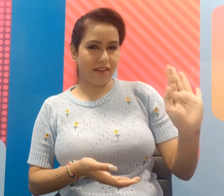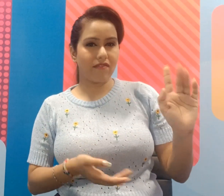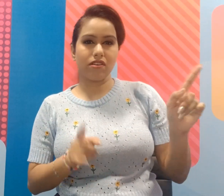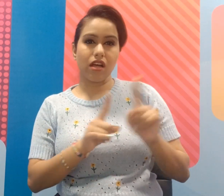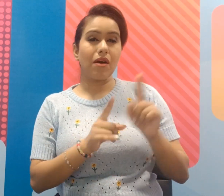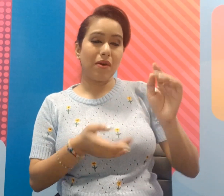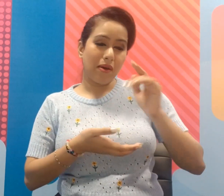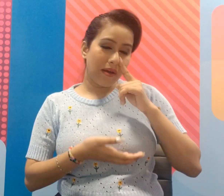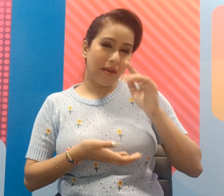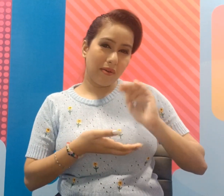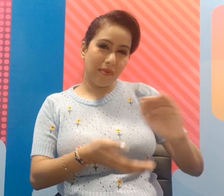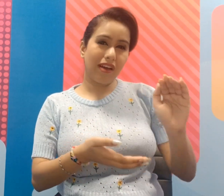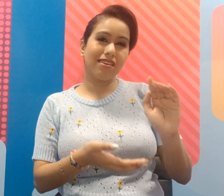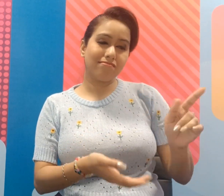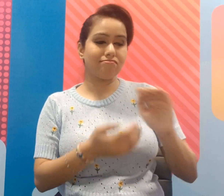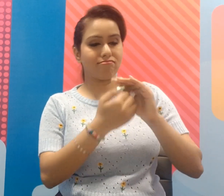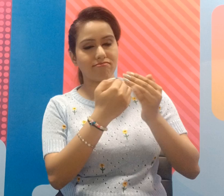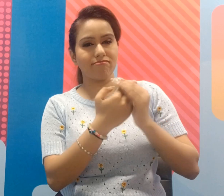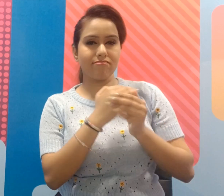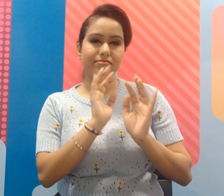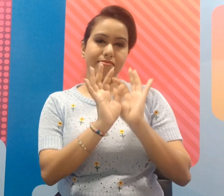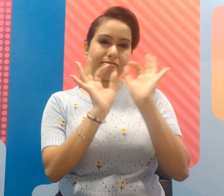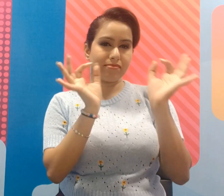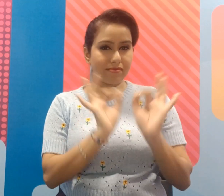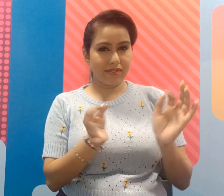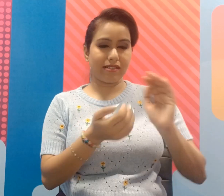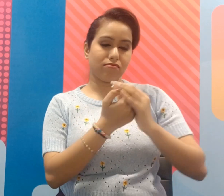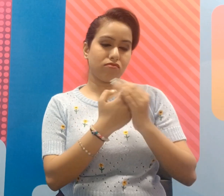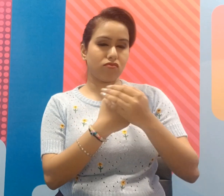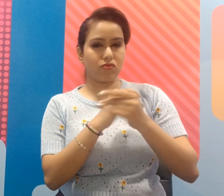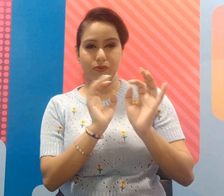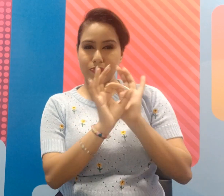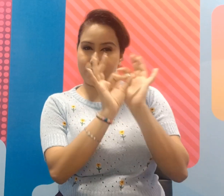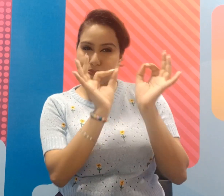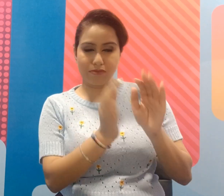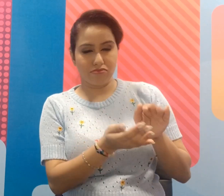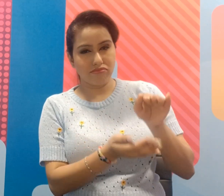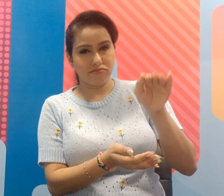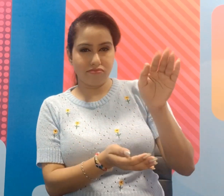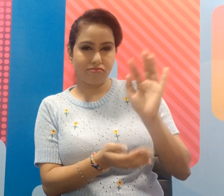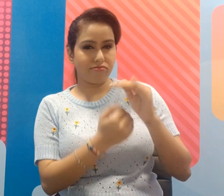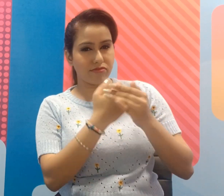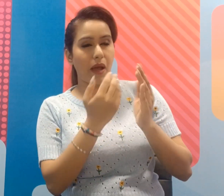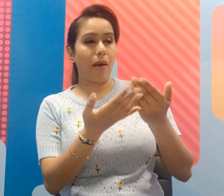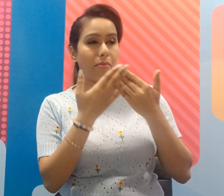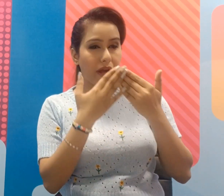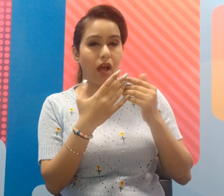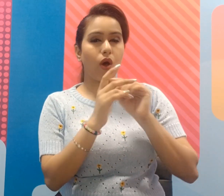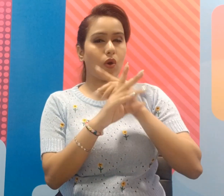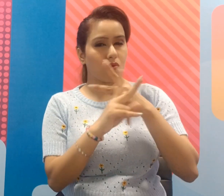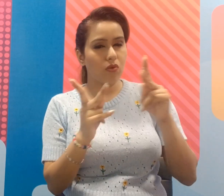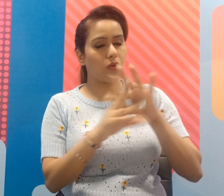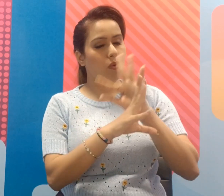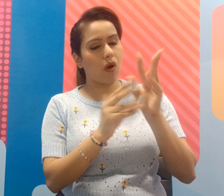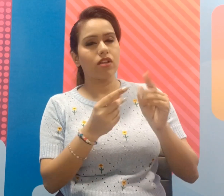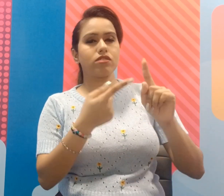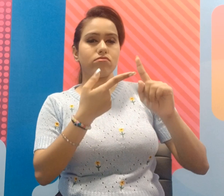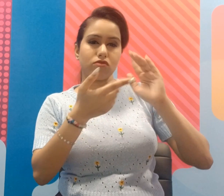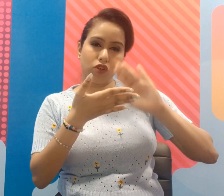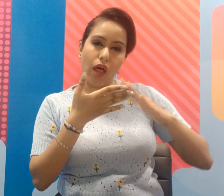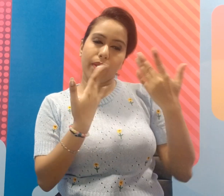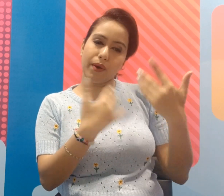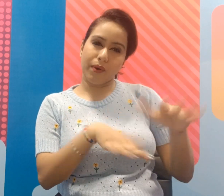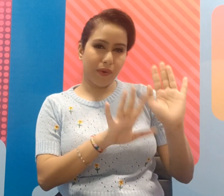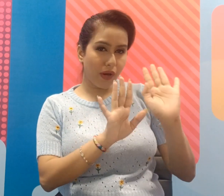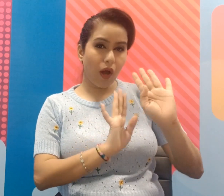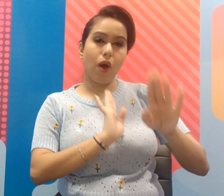पालन किया, उस संतान का पालन पोषण किया, उसे पढ़ाया लिखाया, उसका विवाह करवाया। और समय का चक्र है, उस व्यक्ति